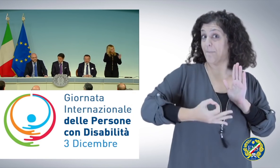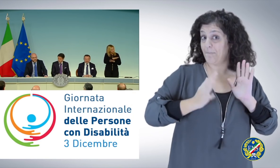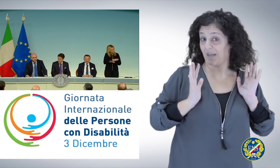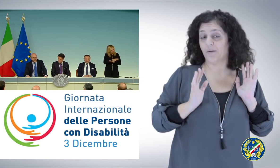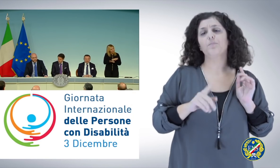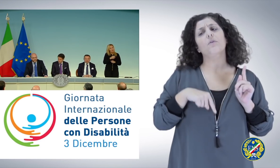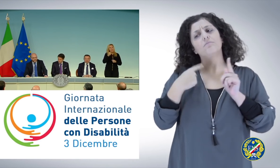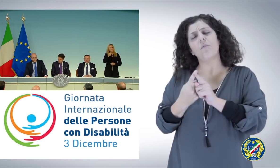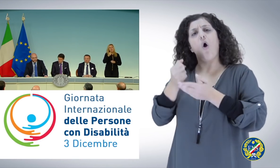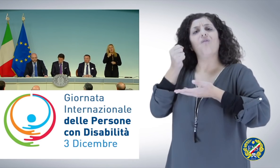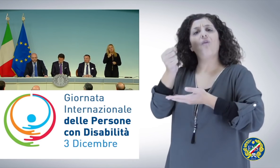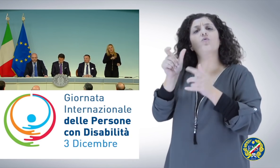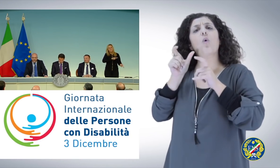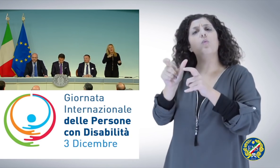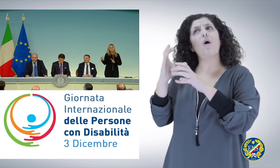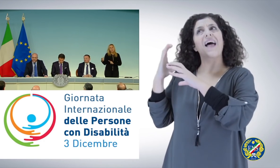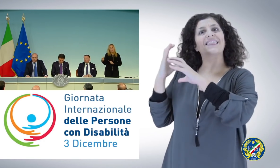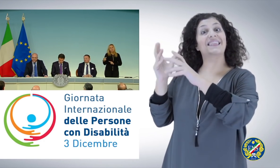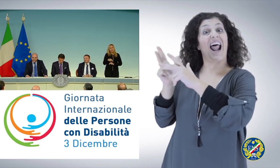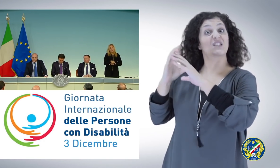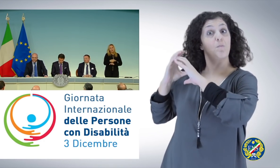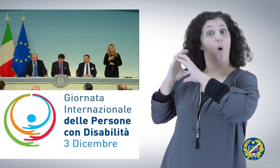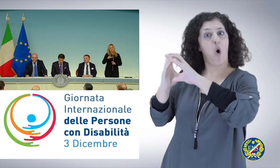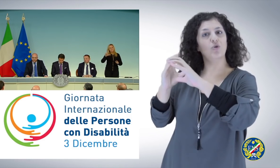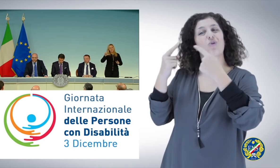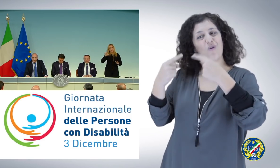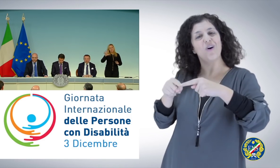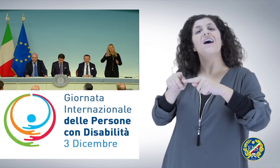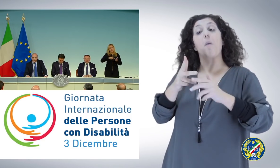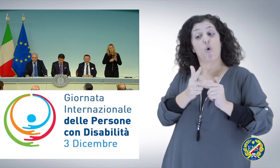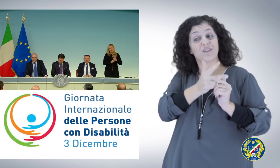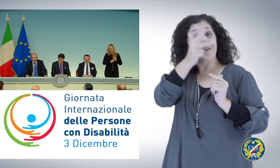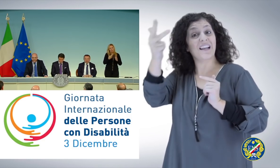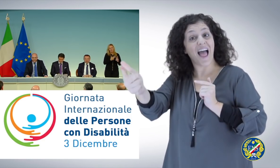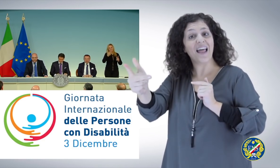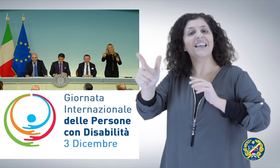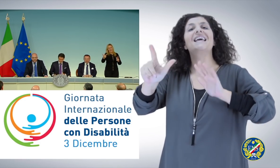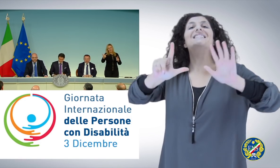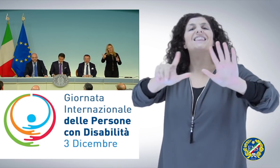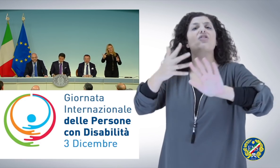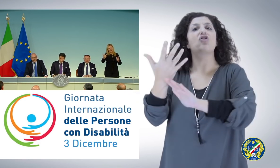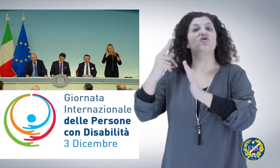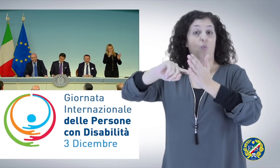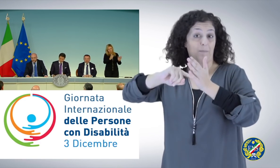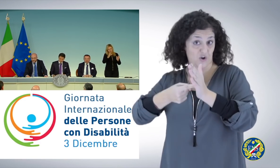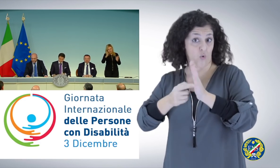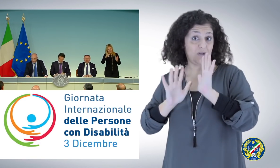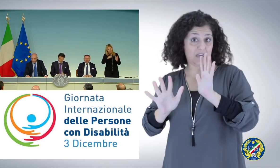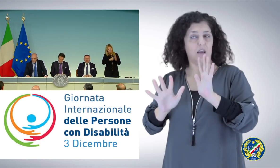il Fondo per il trasporto, che è di 75 milioni per i prossimi tre anni, quindi capite, e con l'intenzione anche di